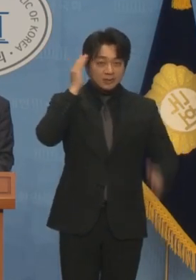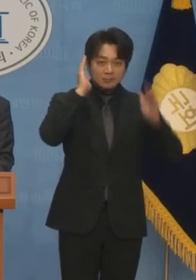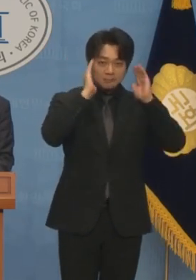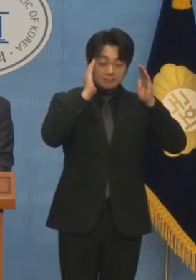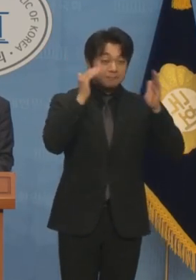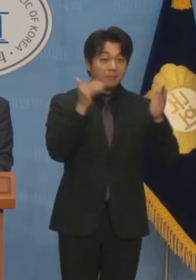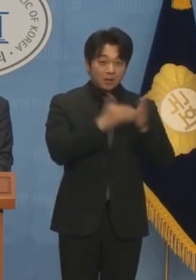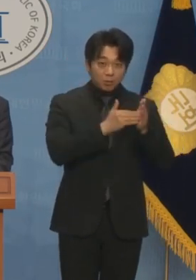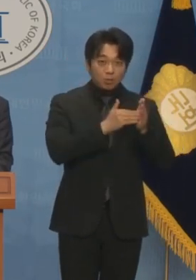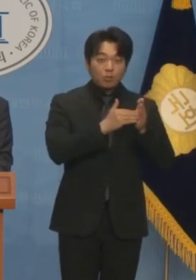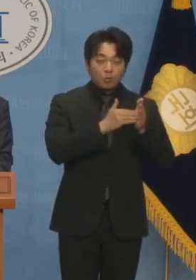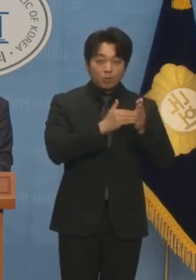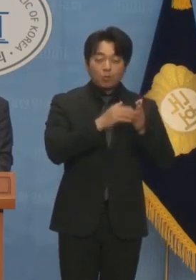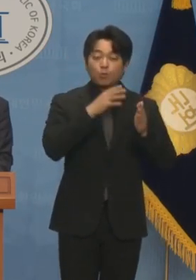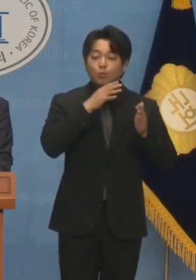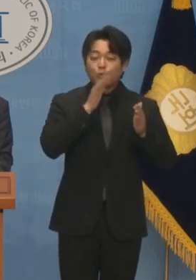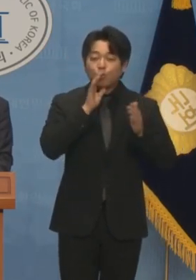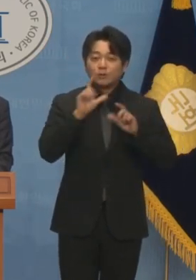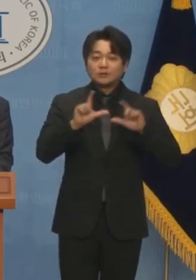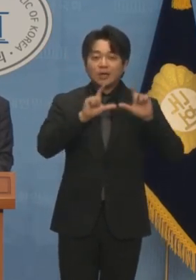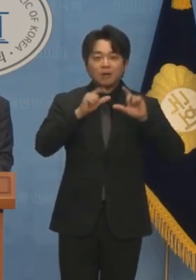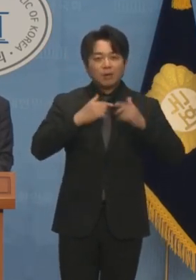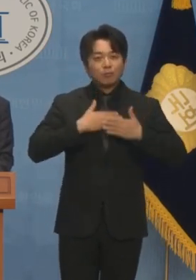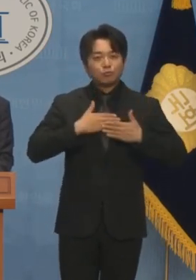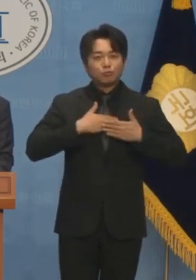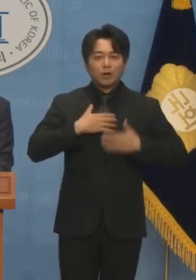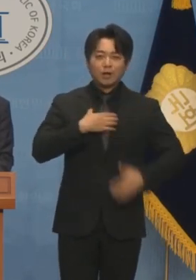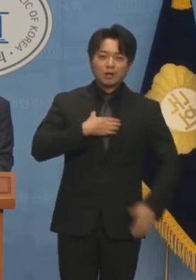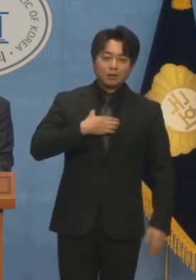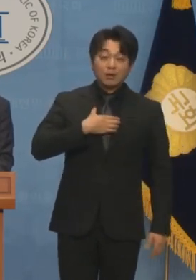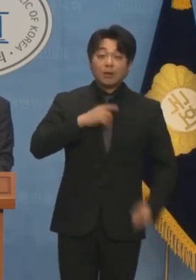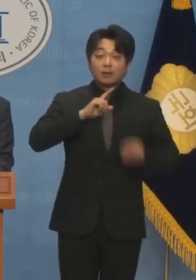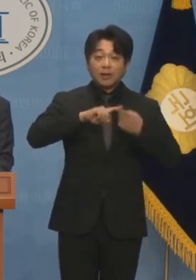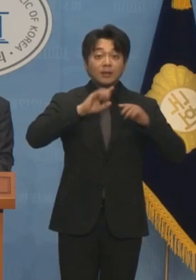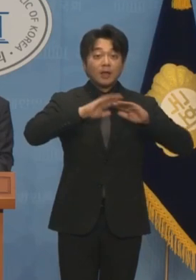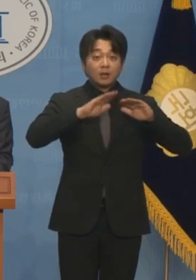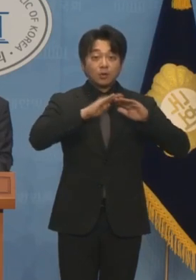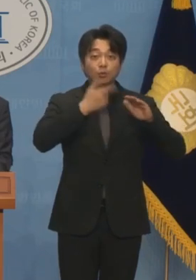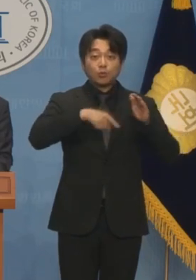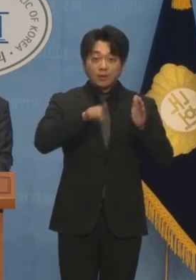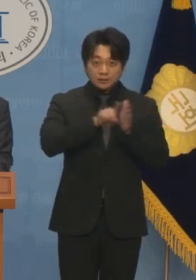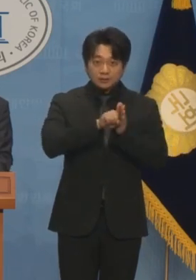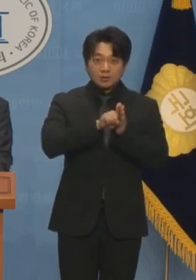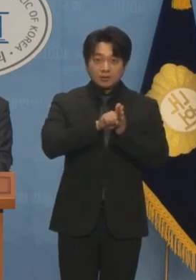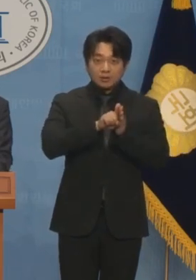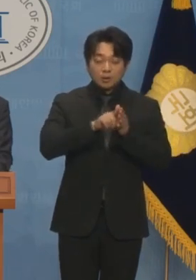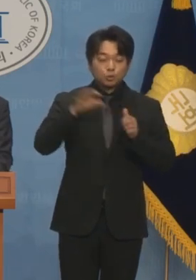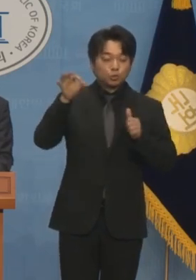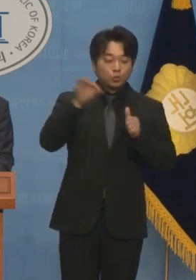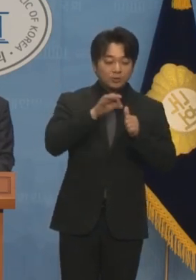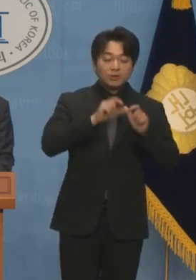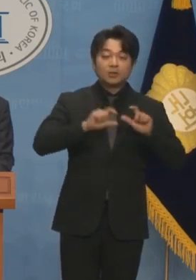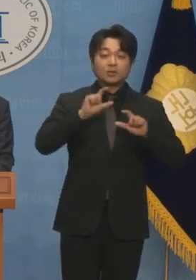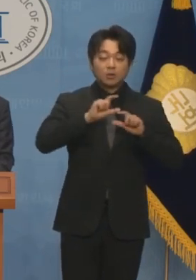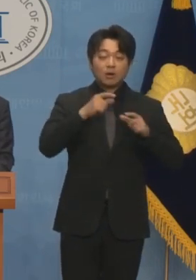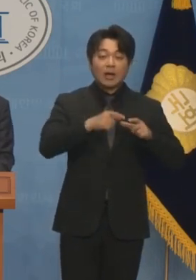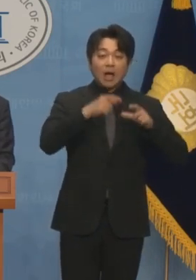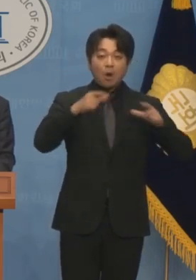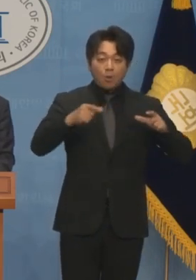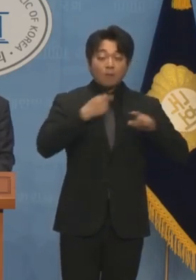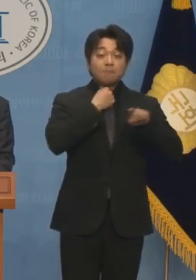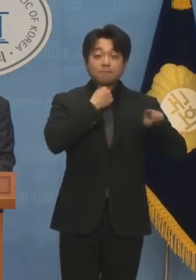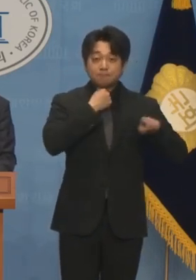노후 불안의 현실을 고려하여 소득 보장 강화 지지 의견이 계속